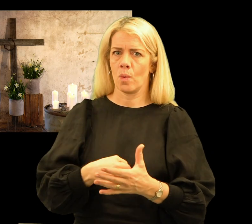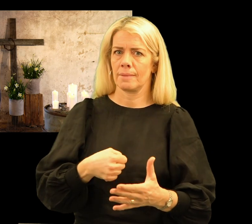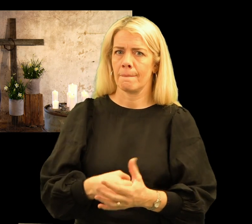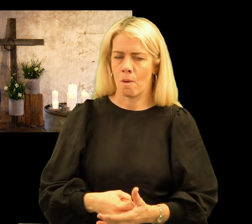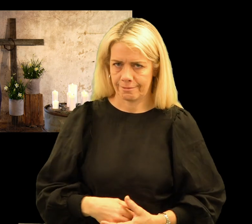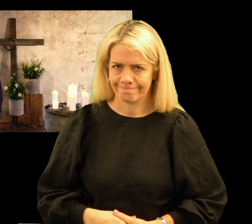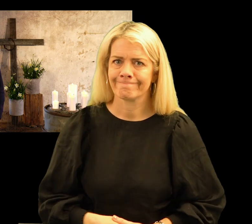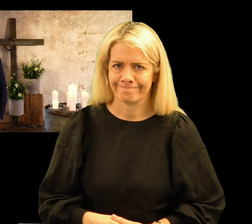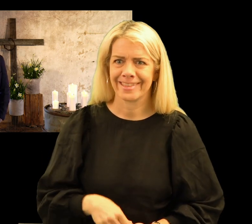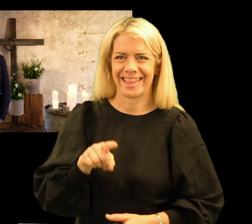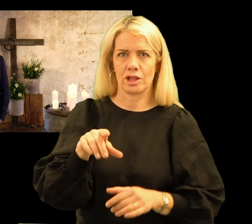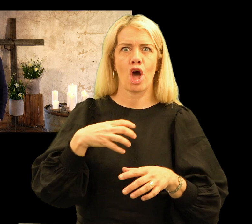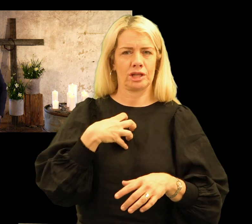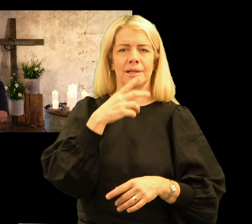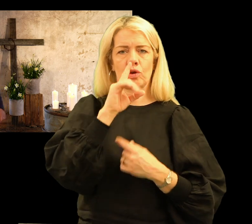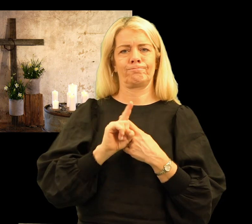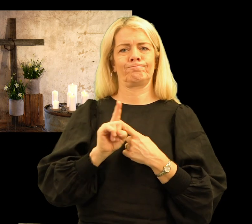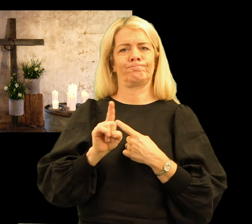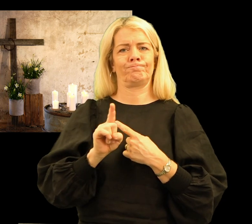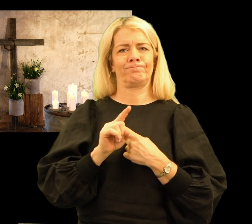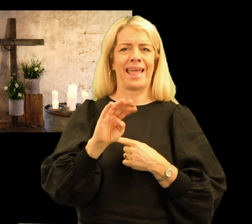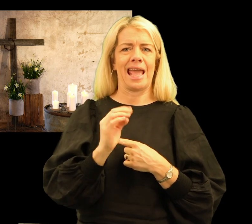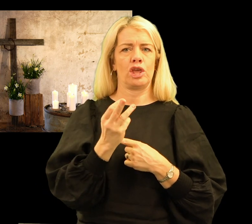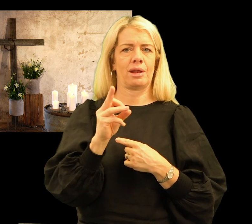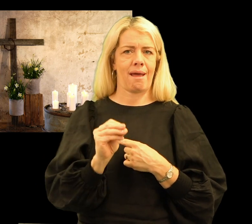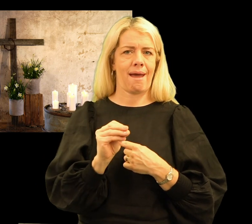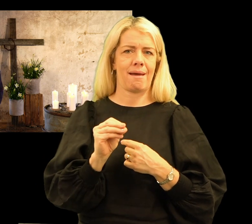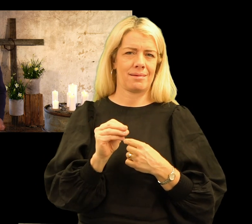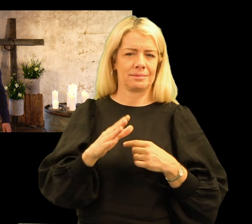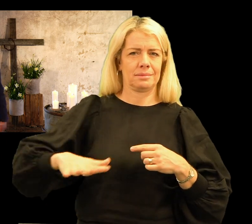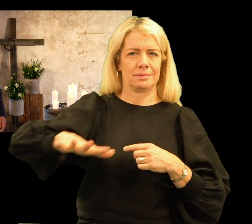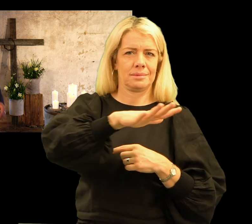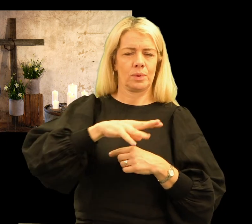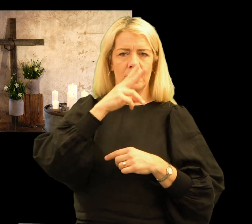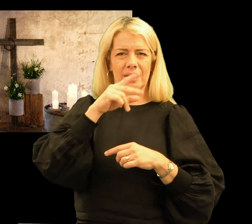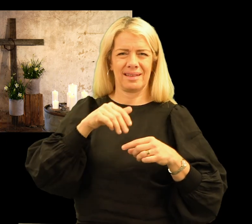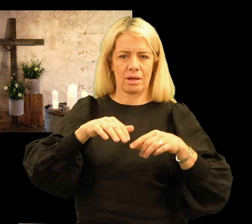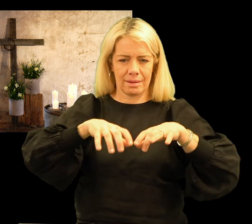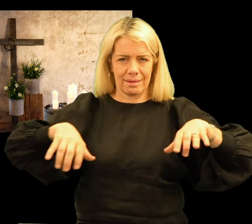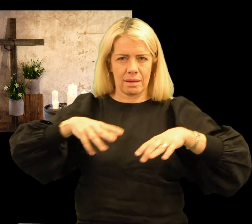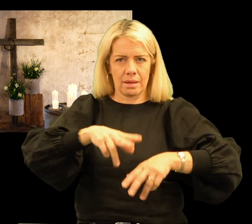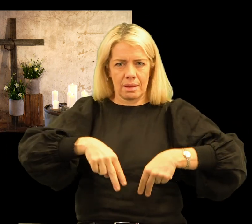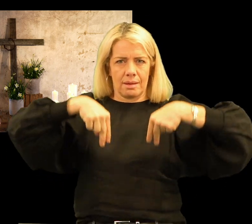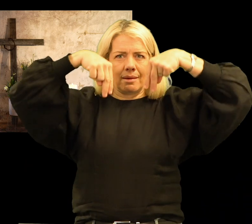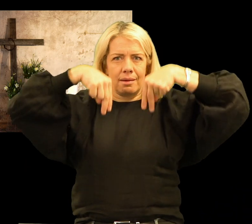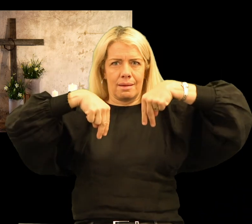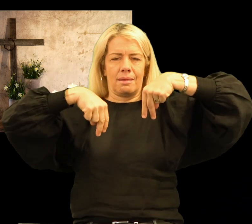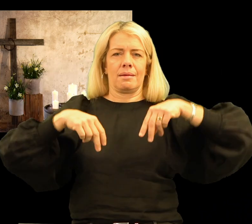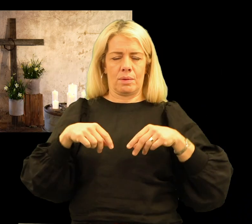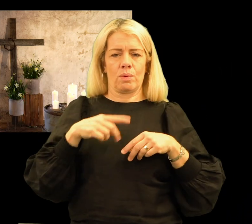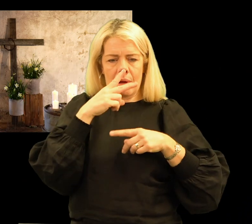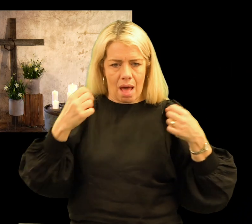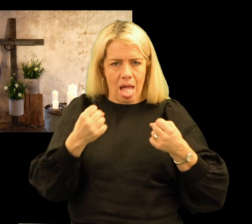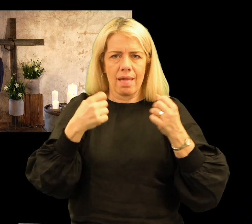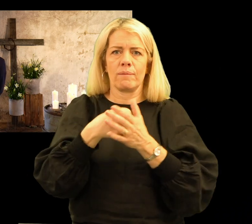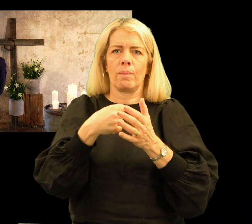fotbollslag. Redan den hösten började jag regelbundet gå till Eiravallen och kolla, och jag stod högst upp på de här träläktarna som svajade bredvid